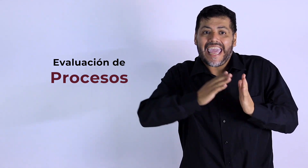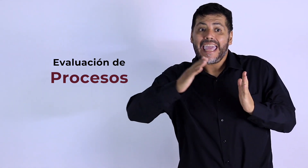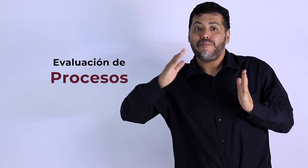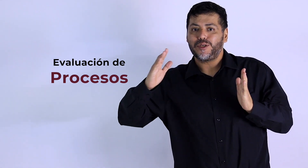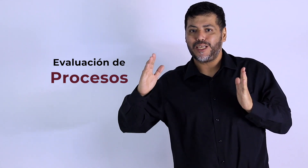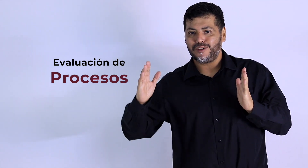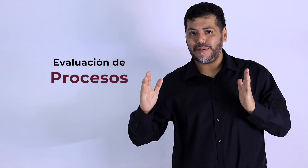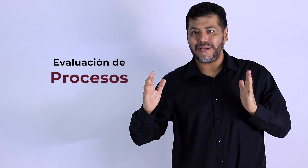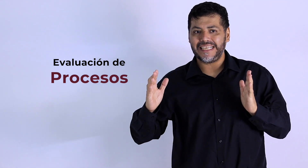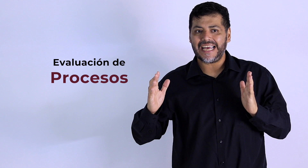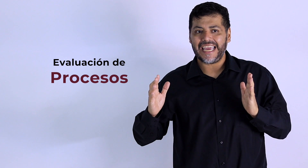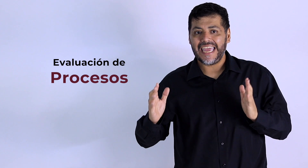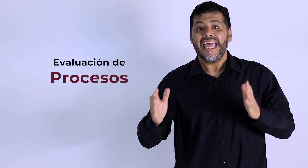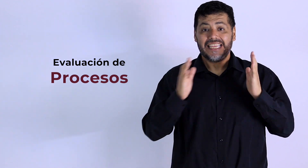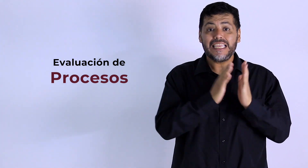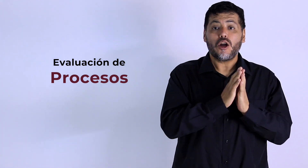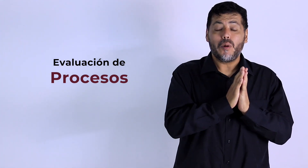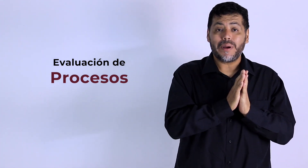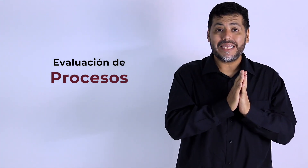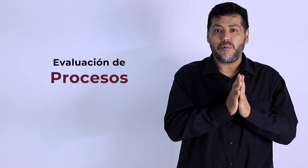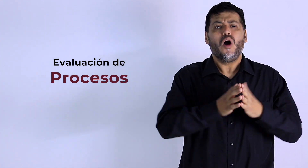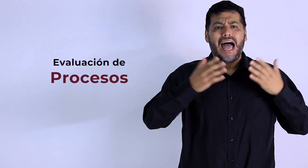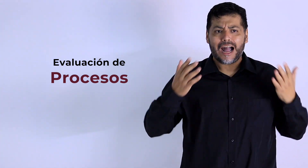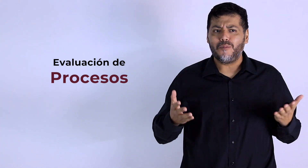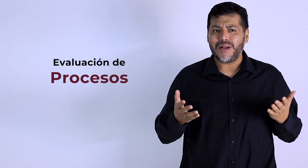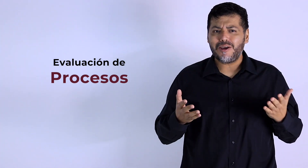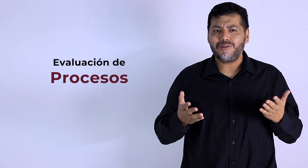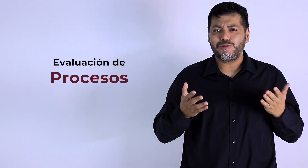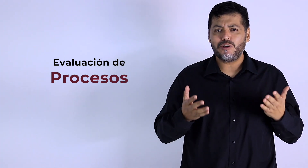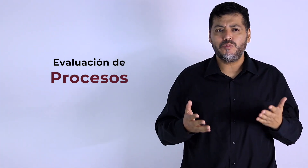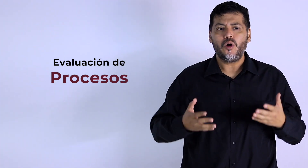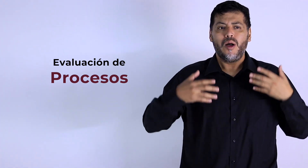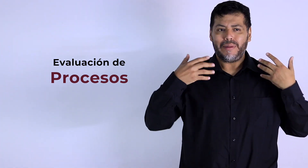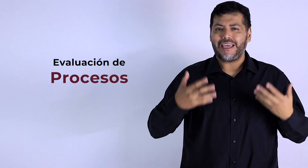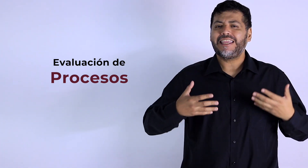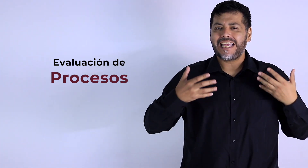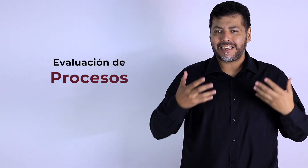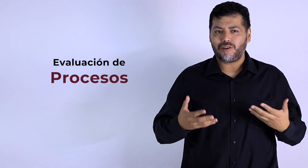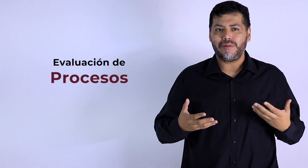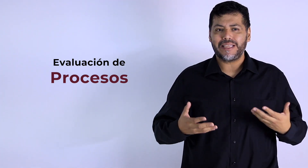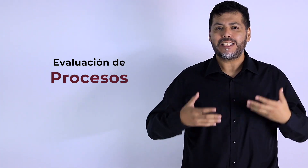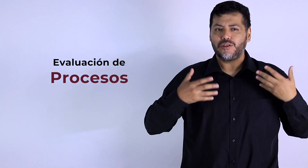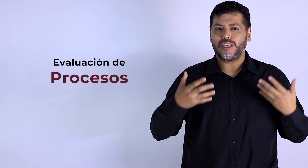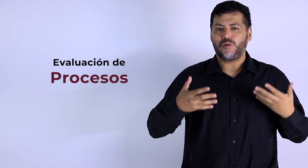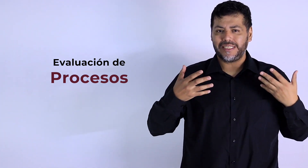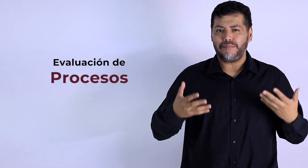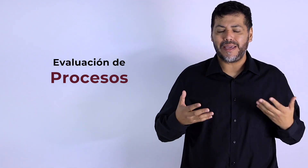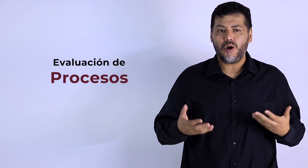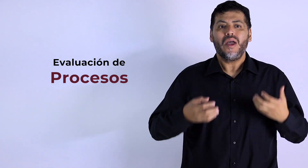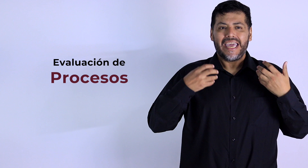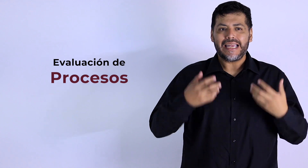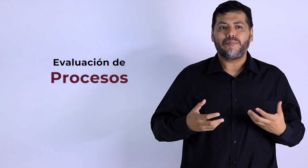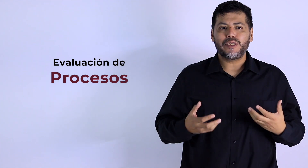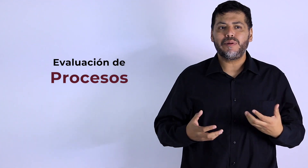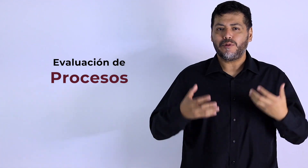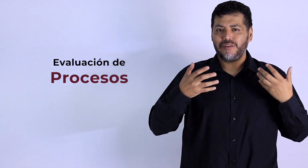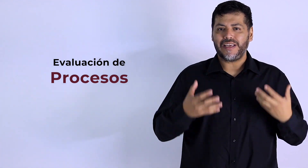el proceso de aprendizaje. Tiene como objetivo acompañar a nuestro alumno mediante la retroalimentación de su desempeño y la posible